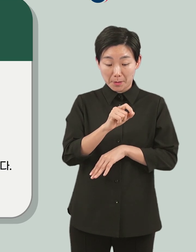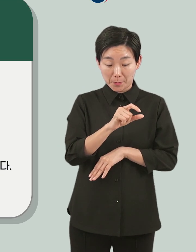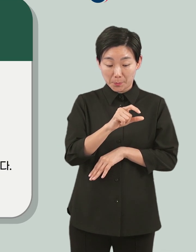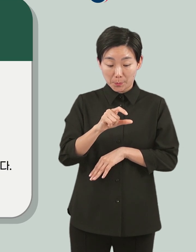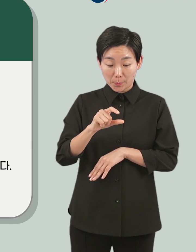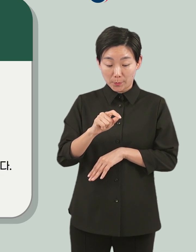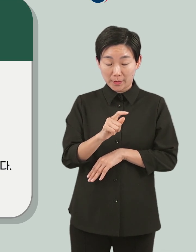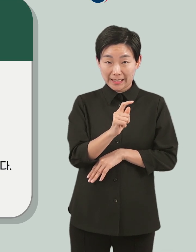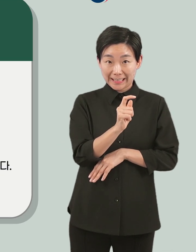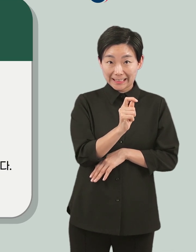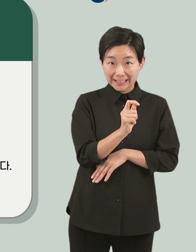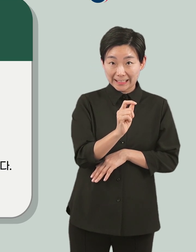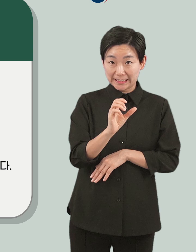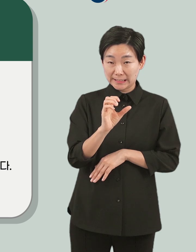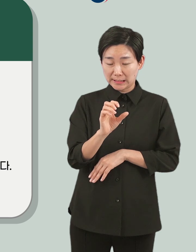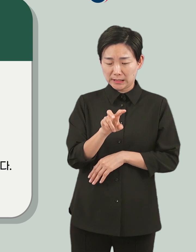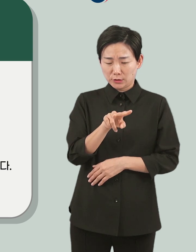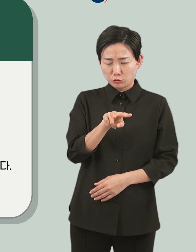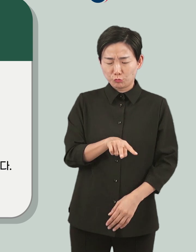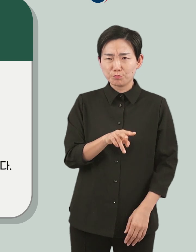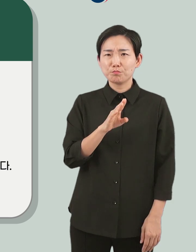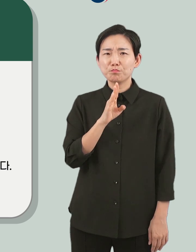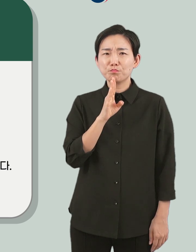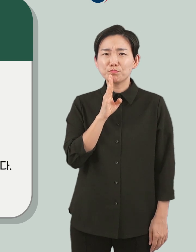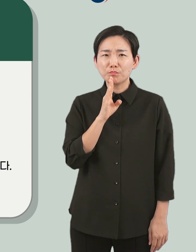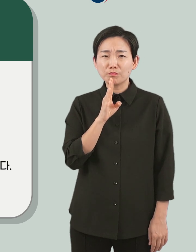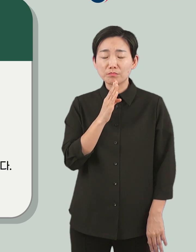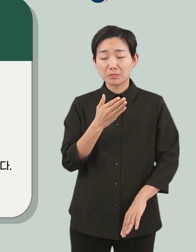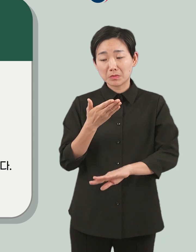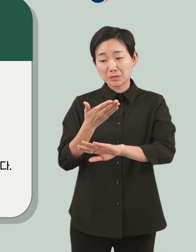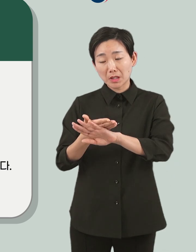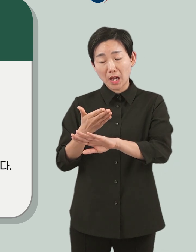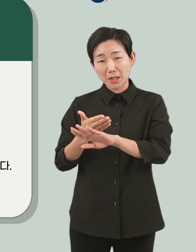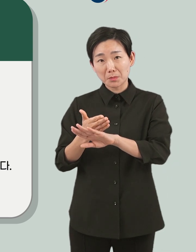감염 여부는 확인할 수 없습니다.